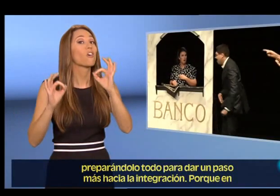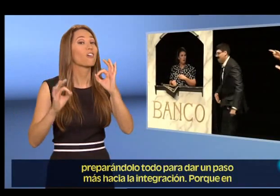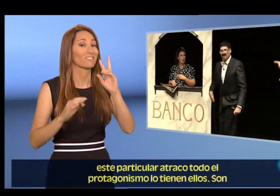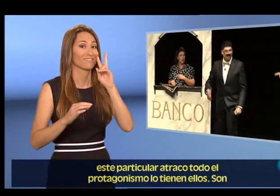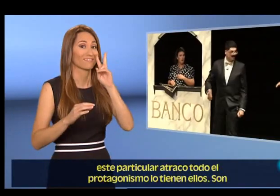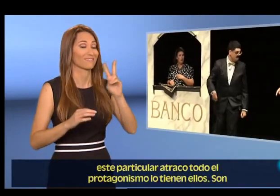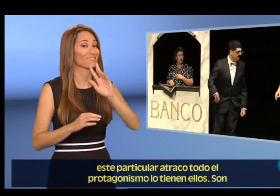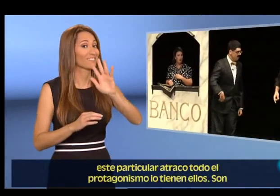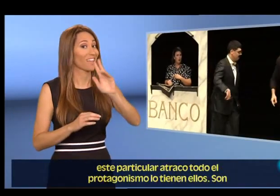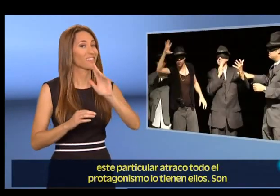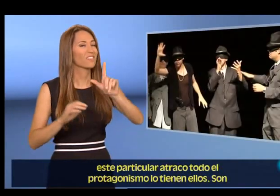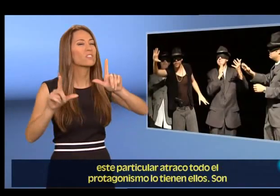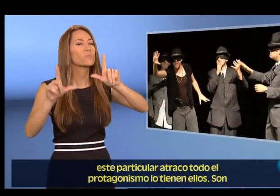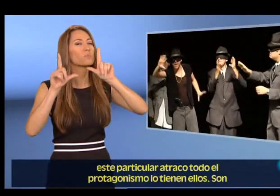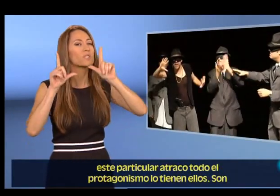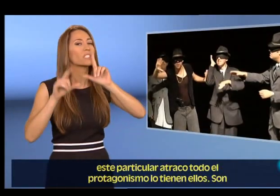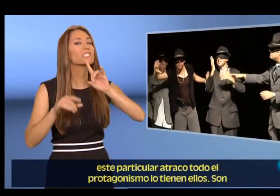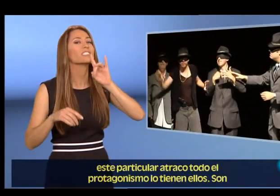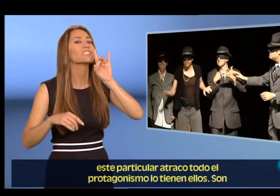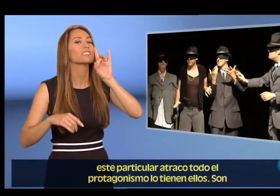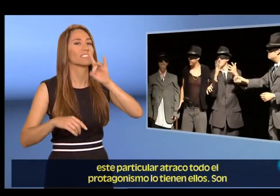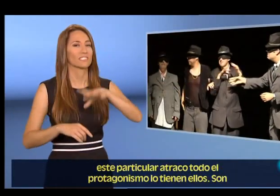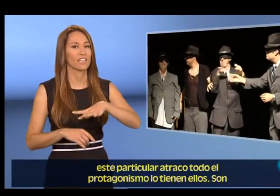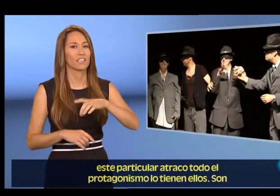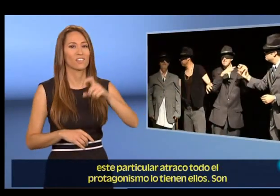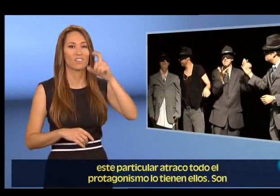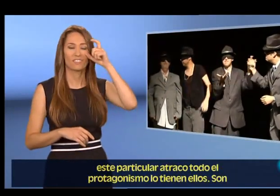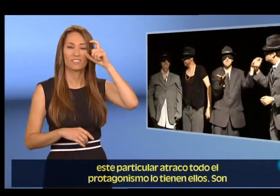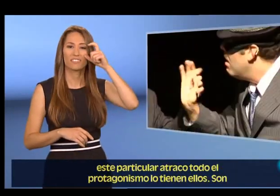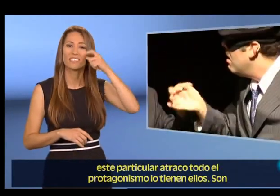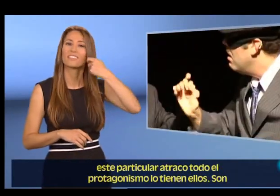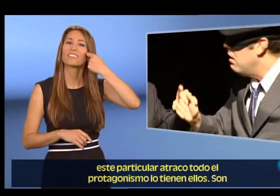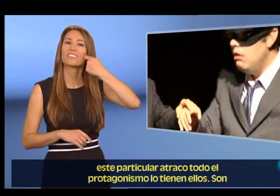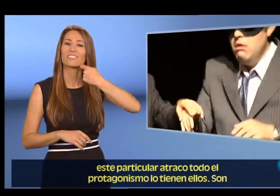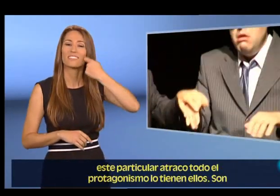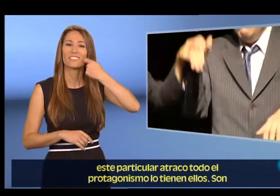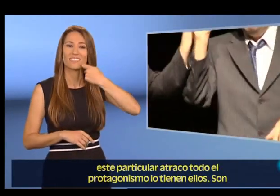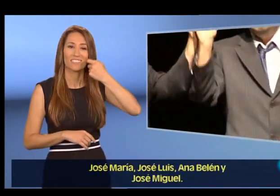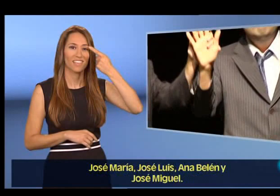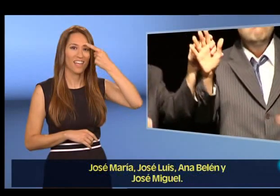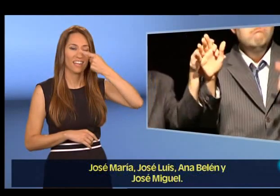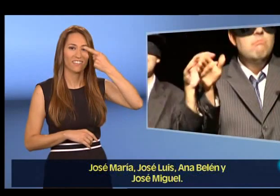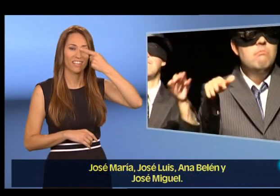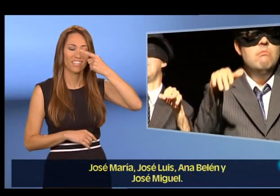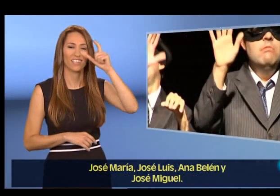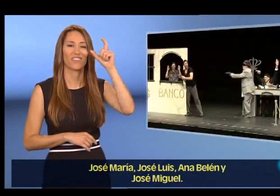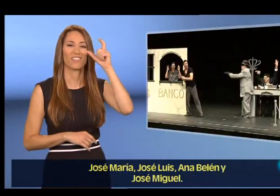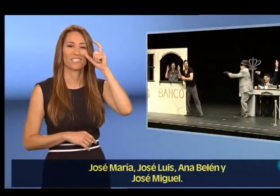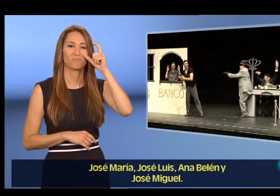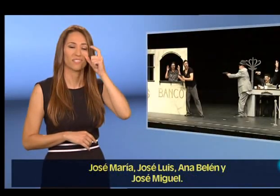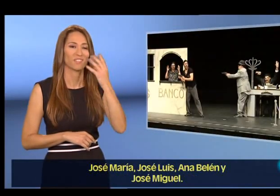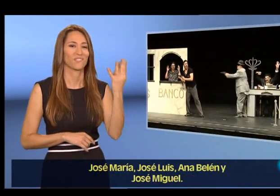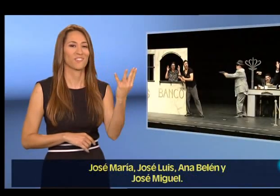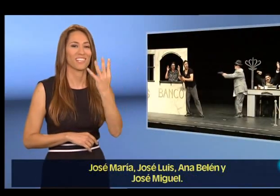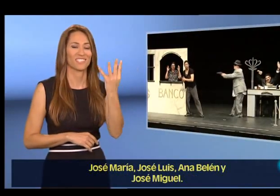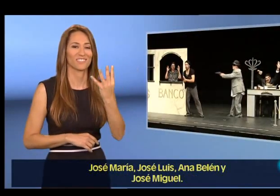este particular atraco todo el protagonismo lo tienen ellos. Son José María, José Luis, Ana Belén y José